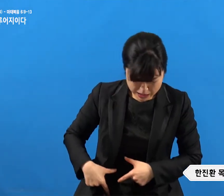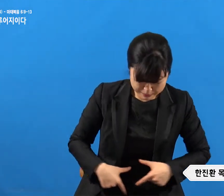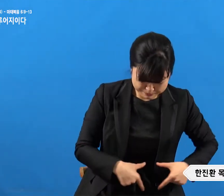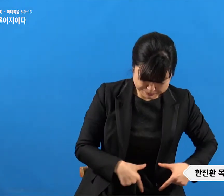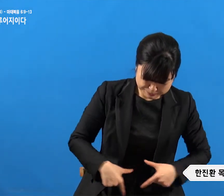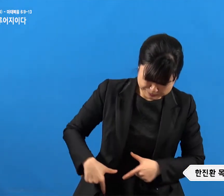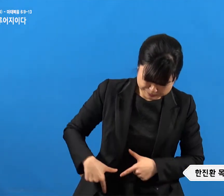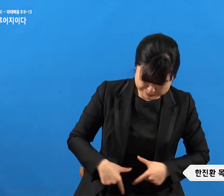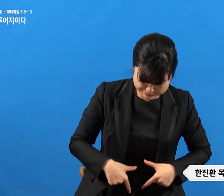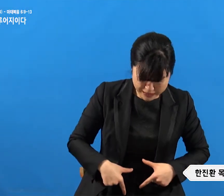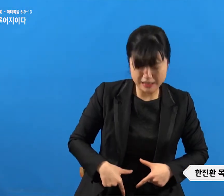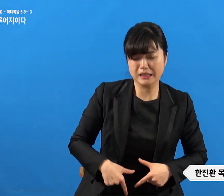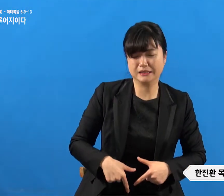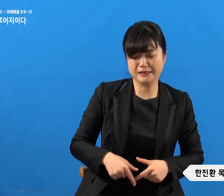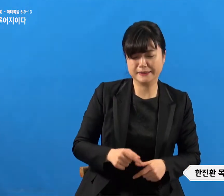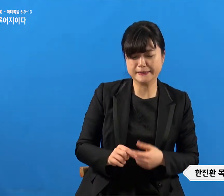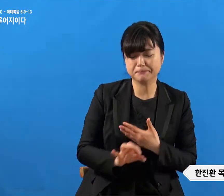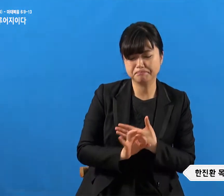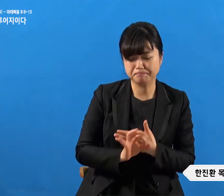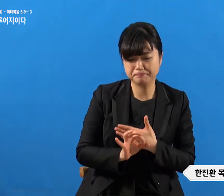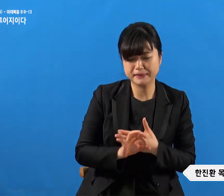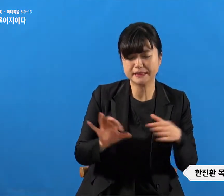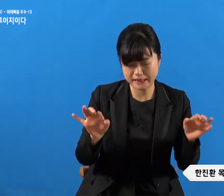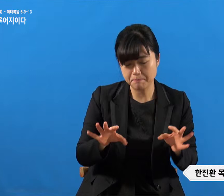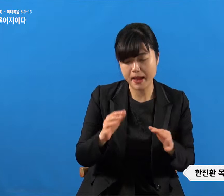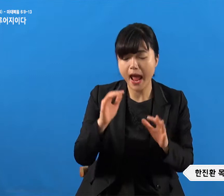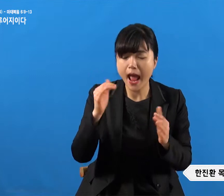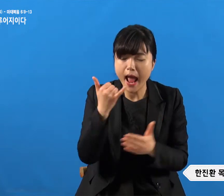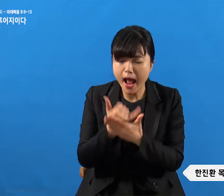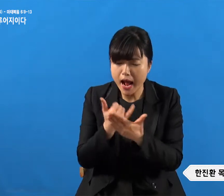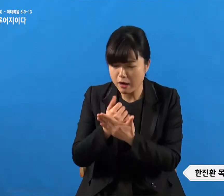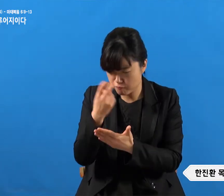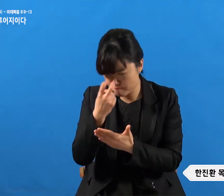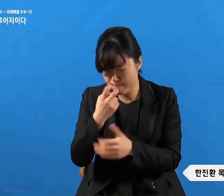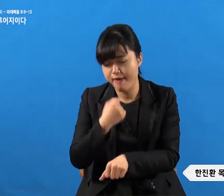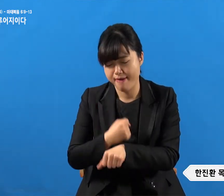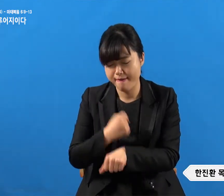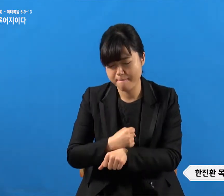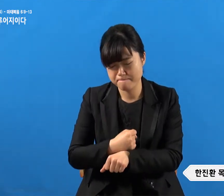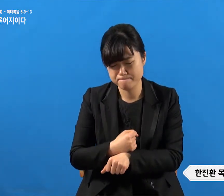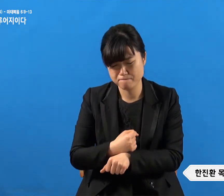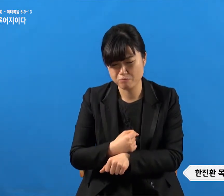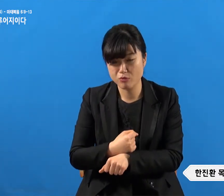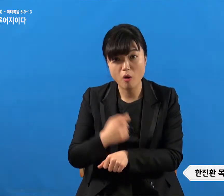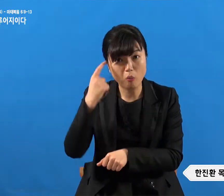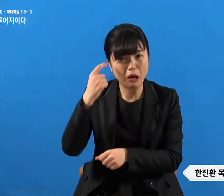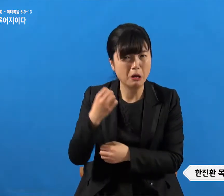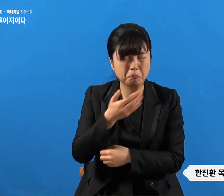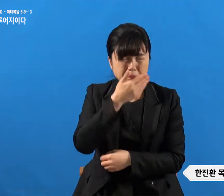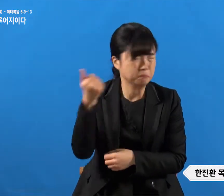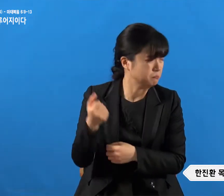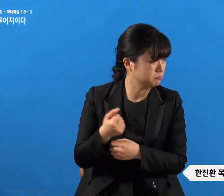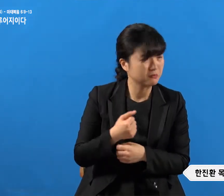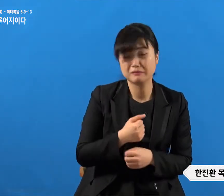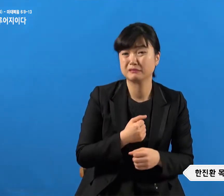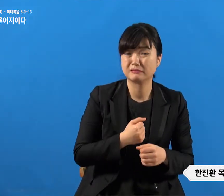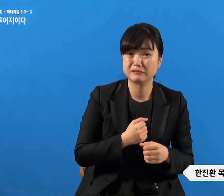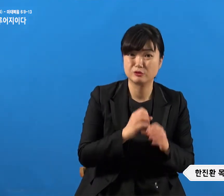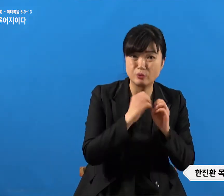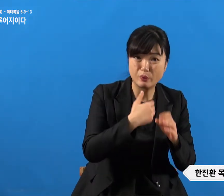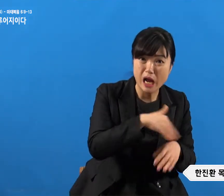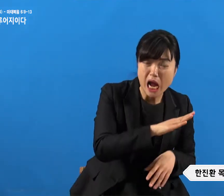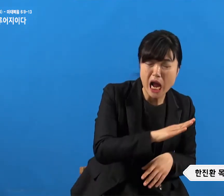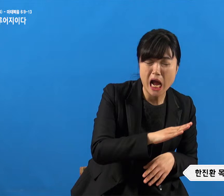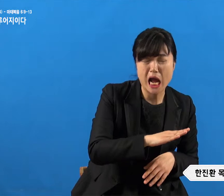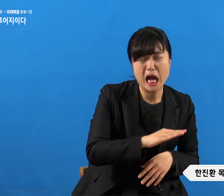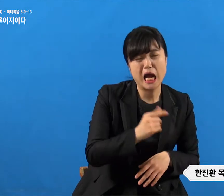갈등을 하다가 당분간은 아이들을 돌보기로 결심을 했습니다. 도무지 그들을 팽개치고 갈 수가 없었던